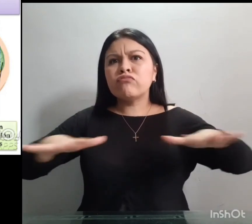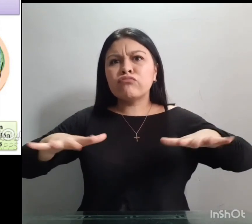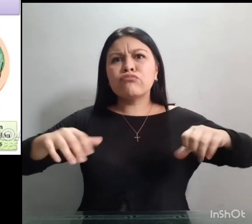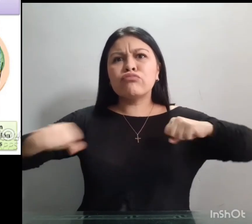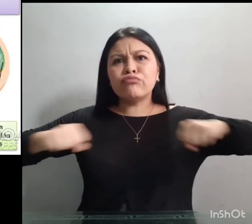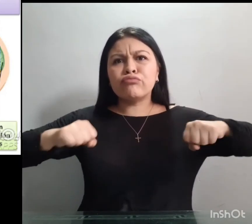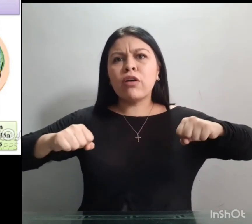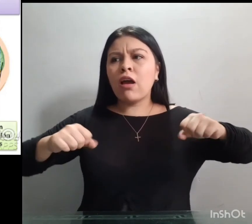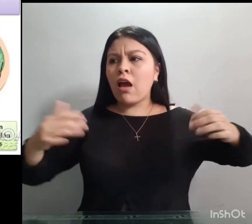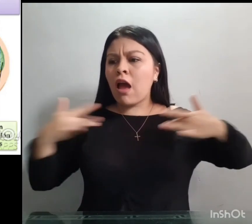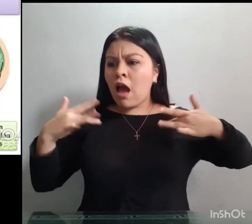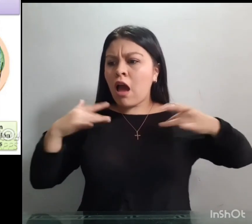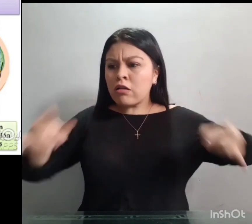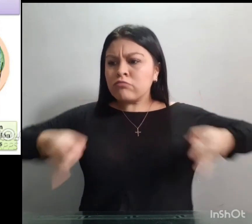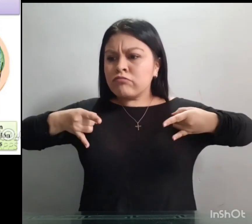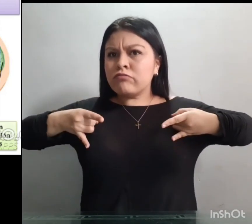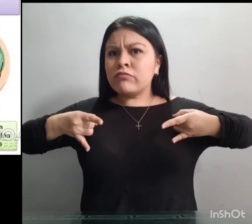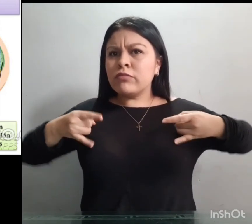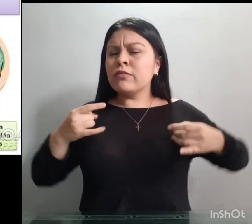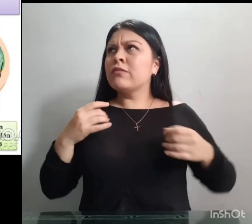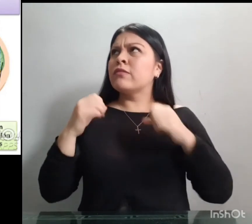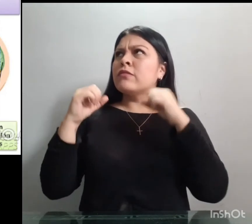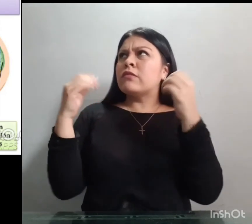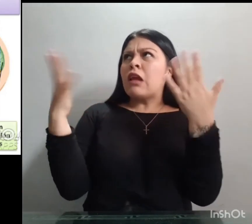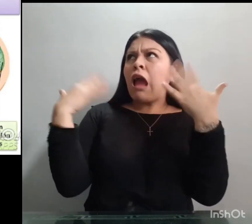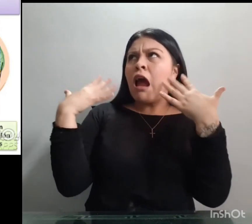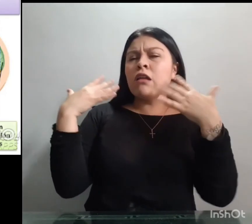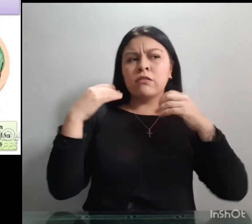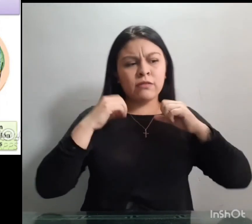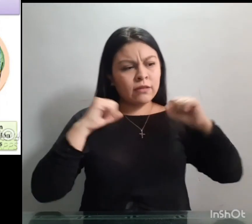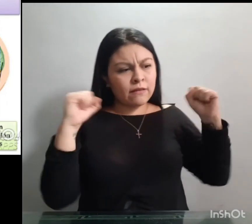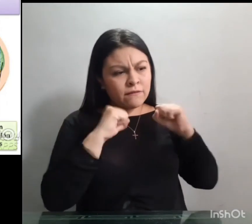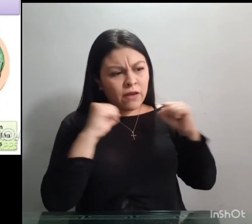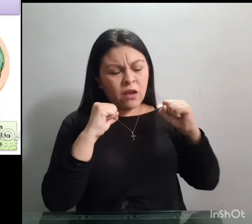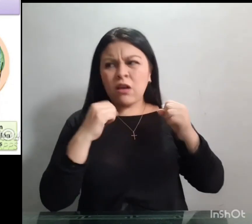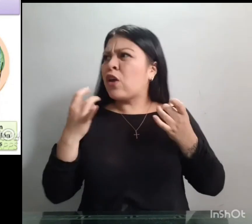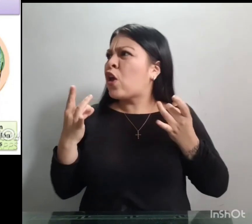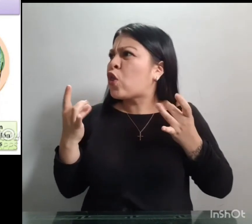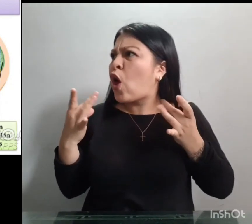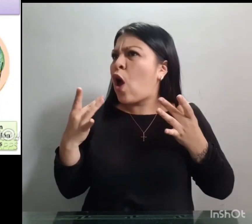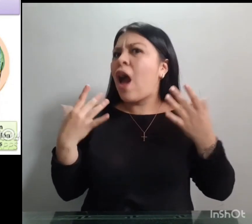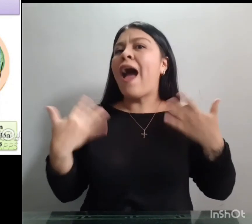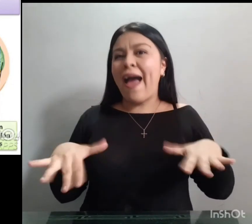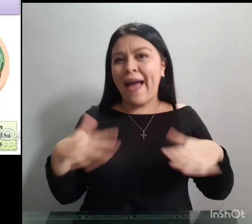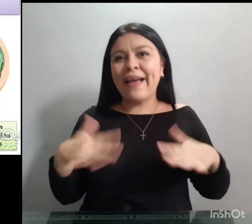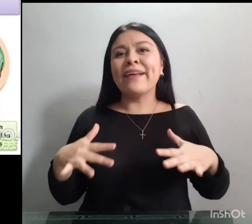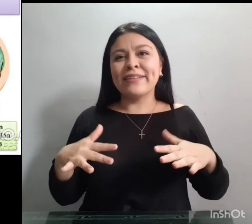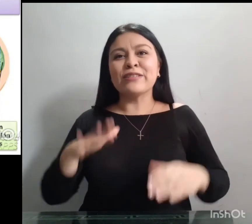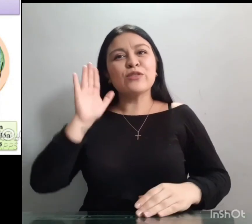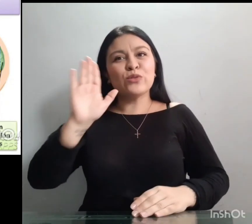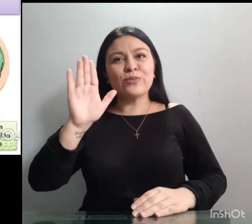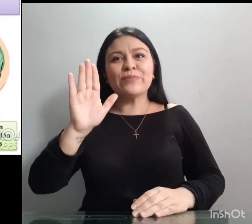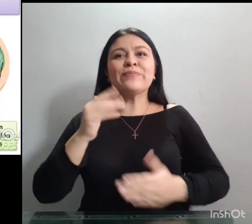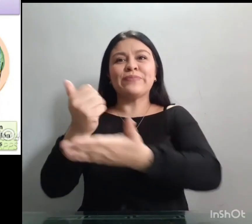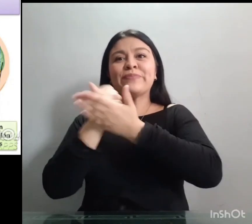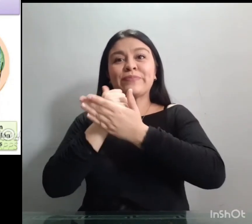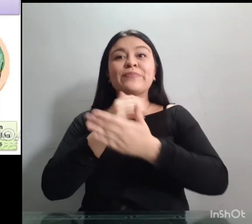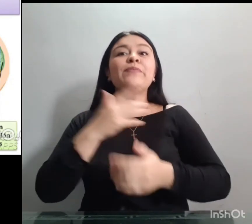algo, diferenciar entre el calor y el frío, sentir dolor. El lóbulo